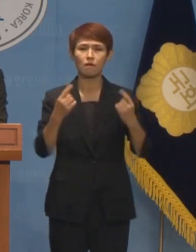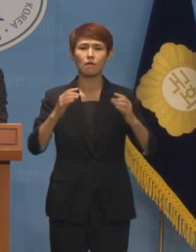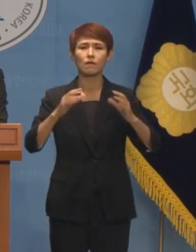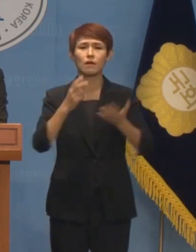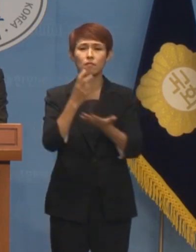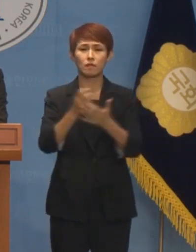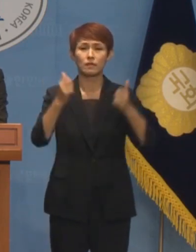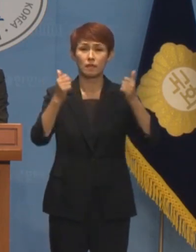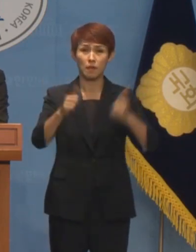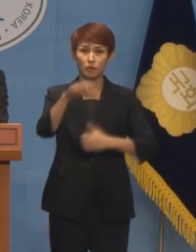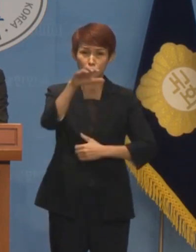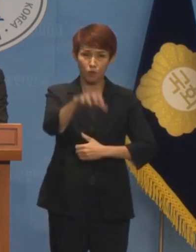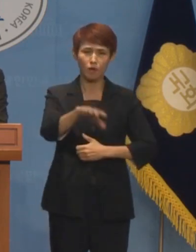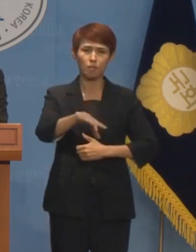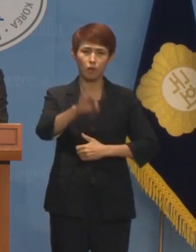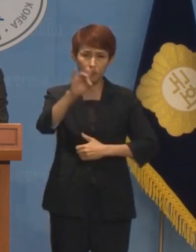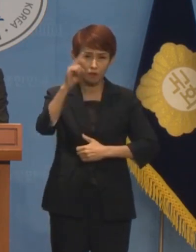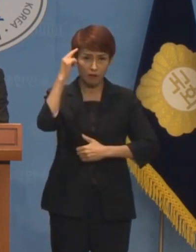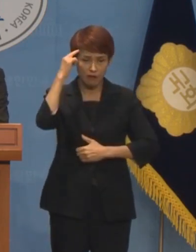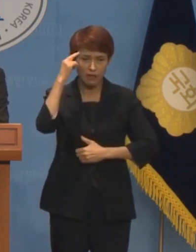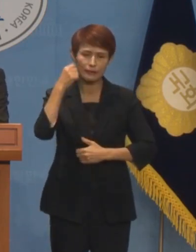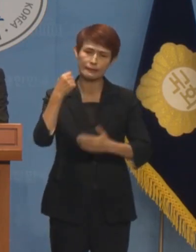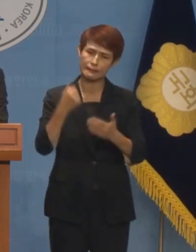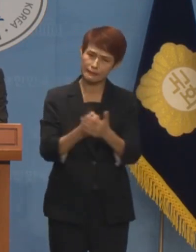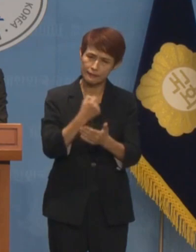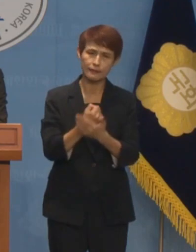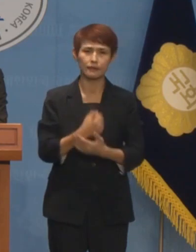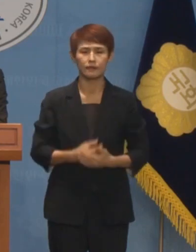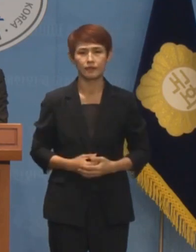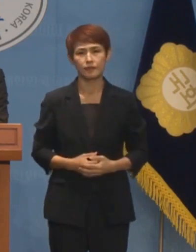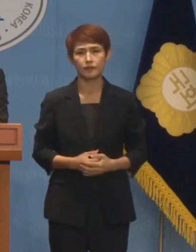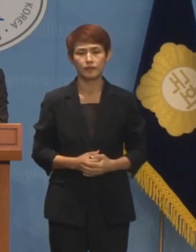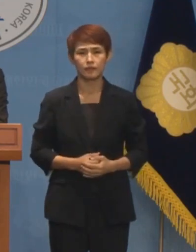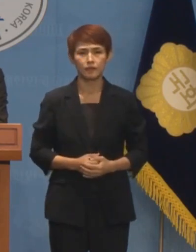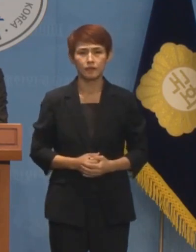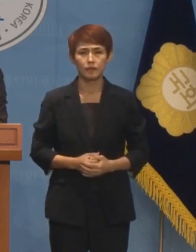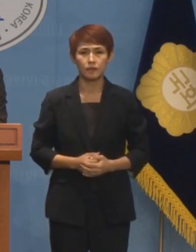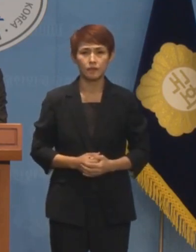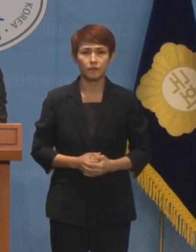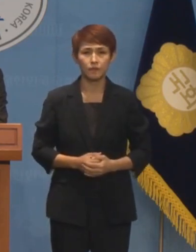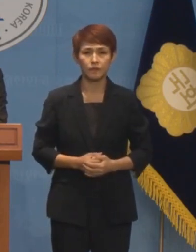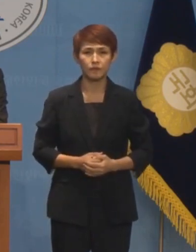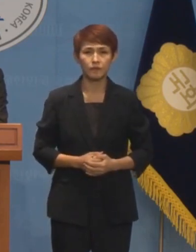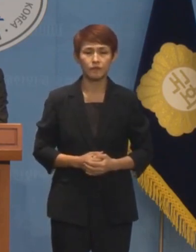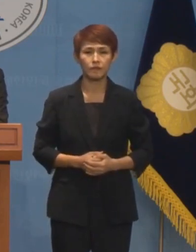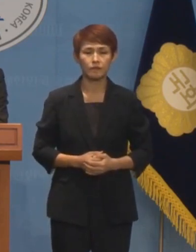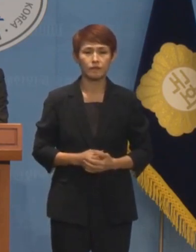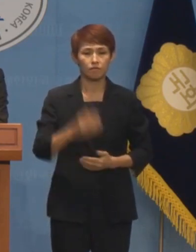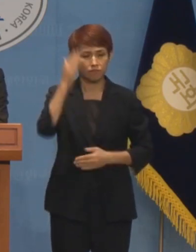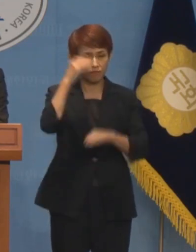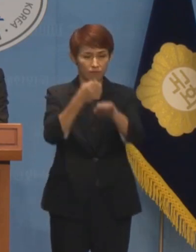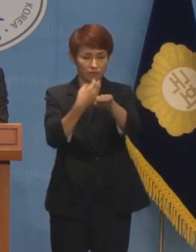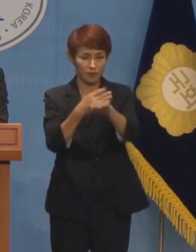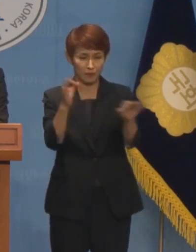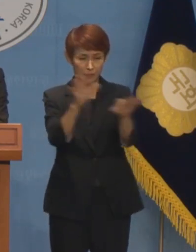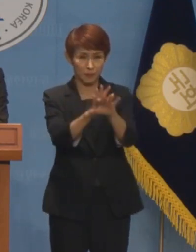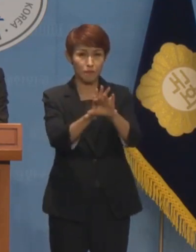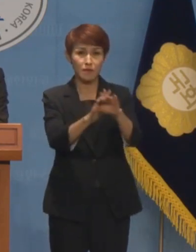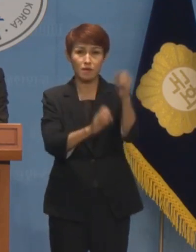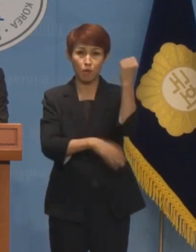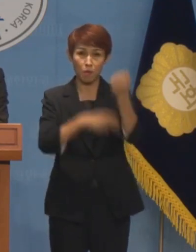현실을 개탄합니다. 라는 제목의 논평 발표해 올리겠습니다. 현행 탄소중립기본법이